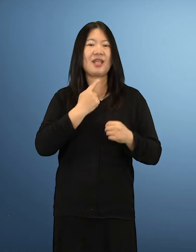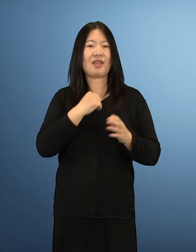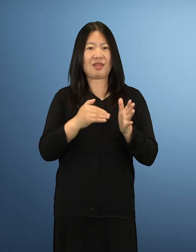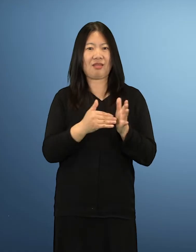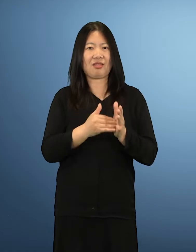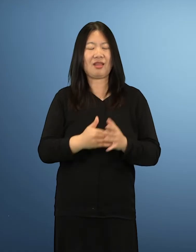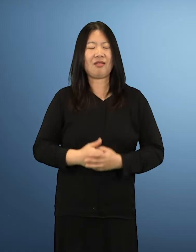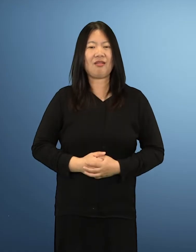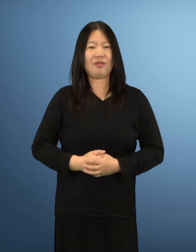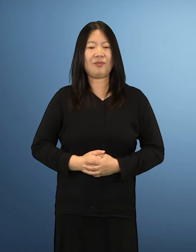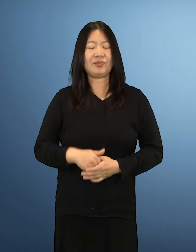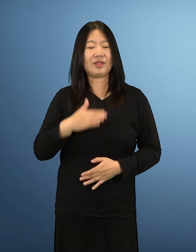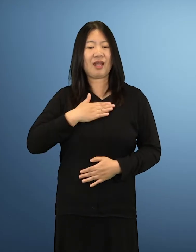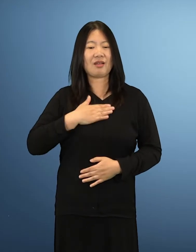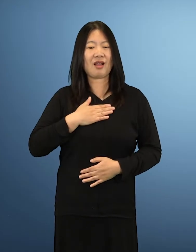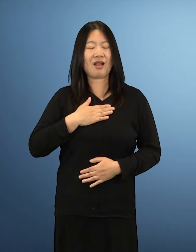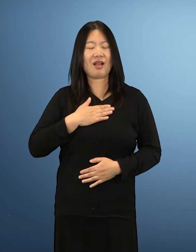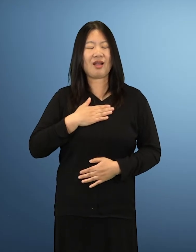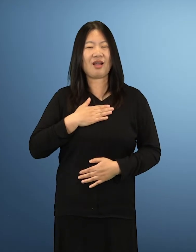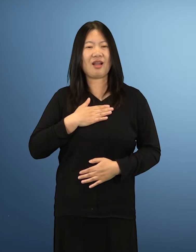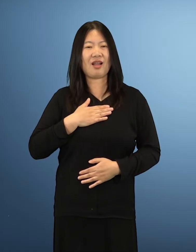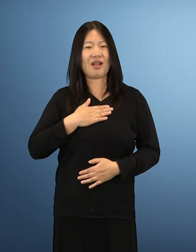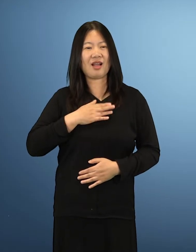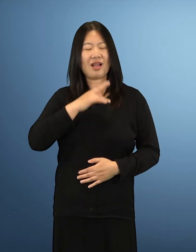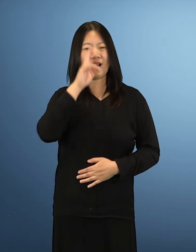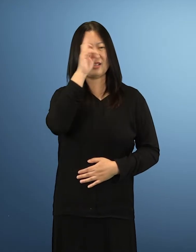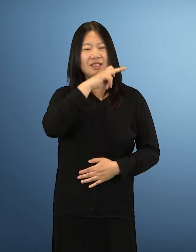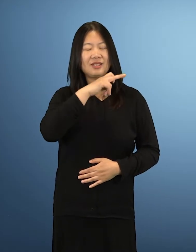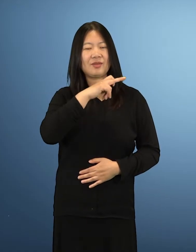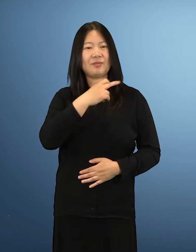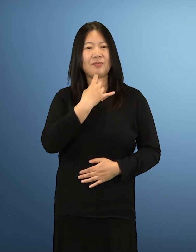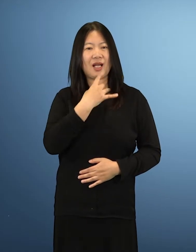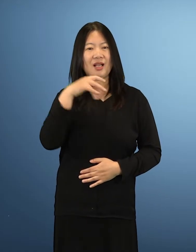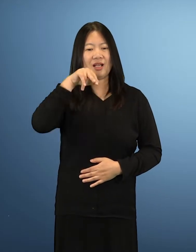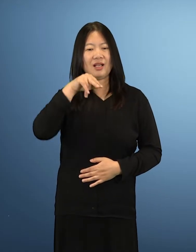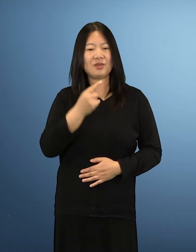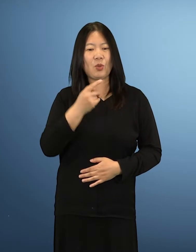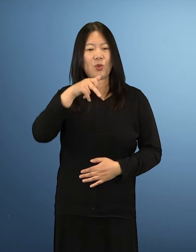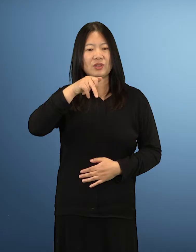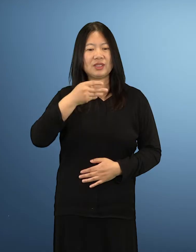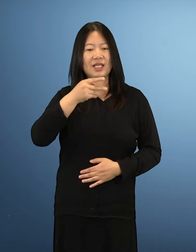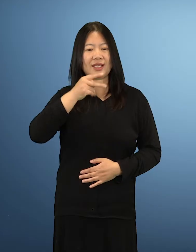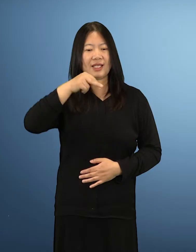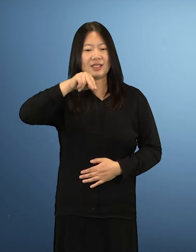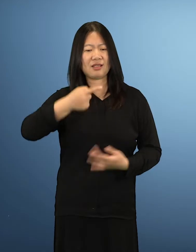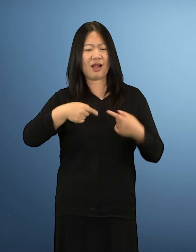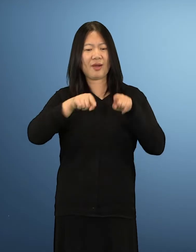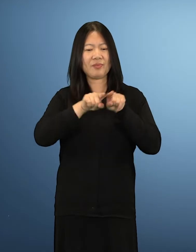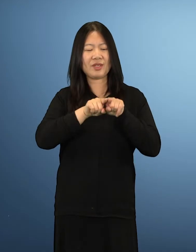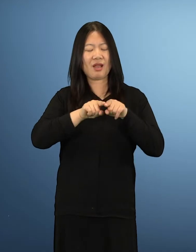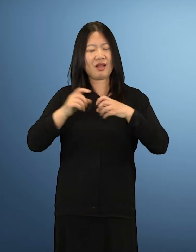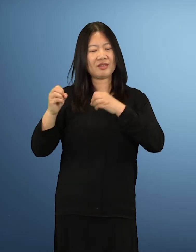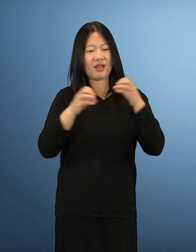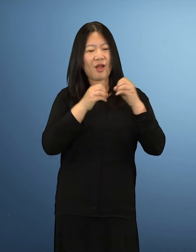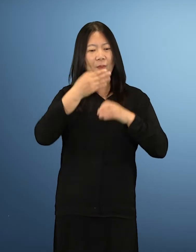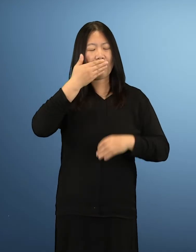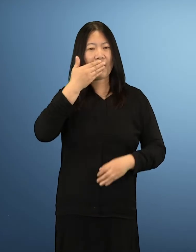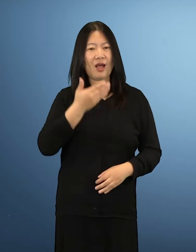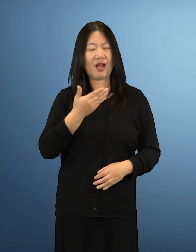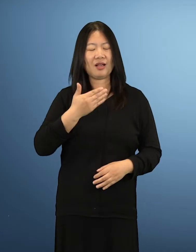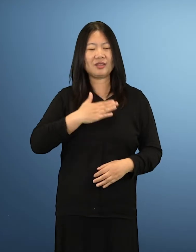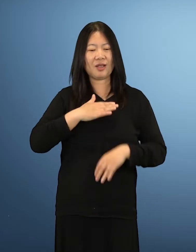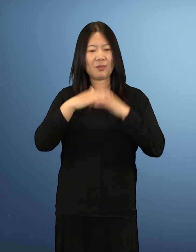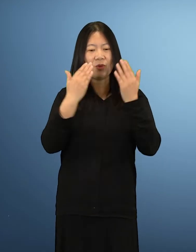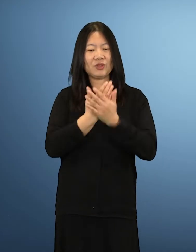했었어요. 내가 한나절만 소크라테스와 함께 지낼 수 있다면 내 모든 IT